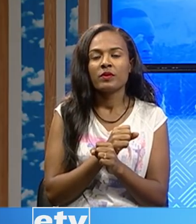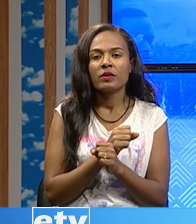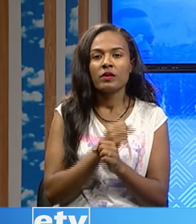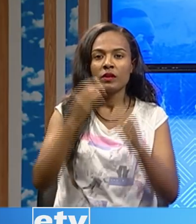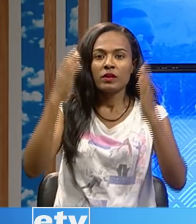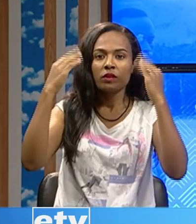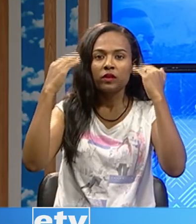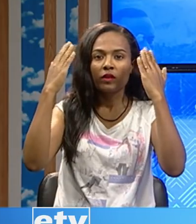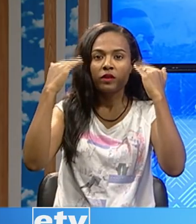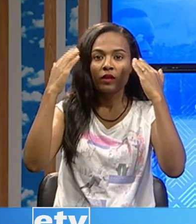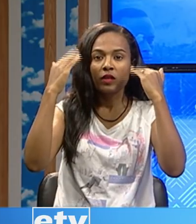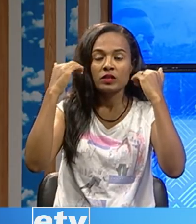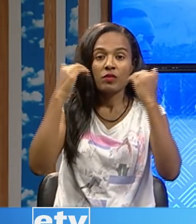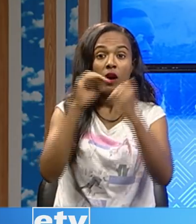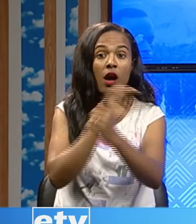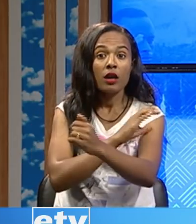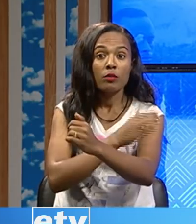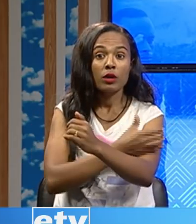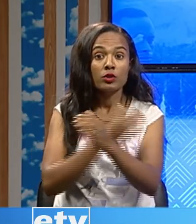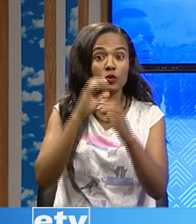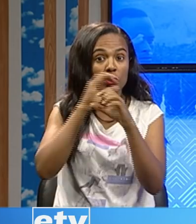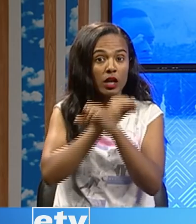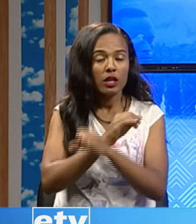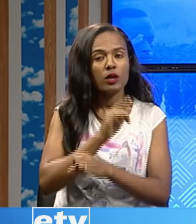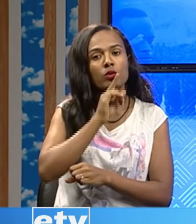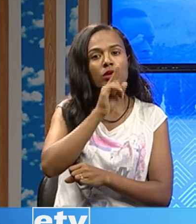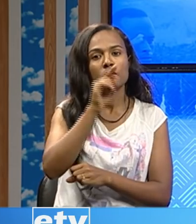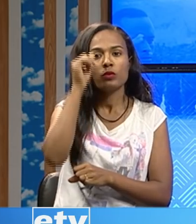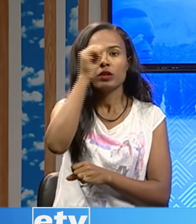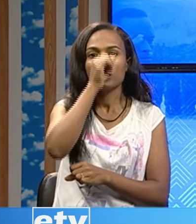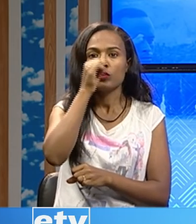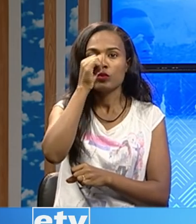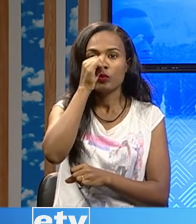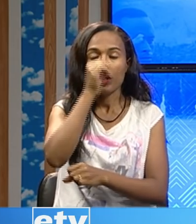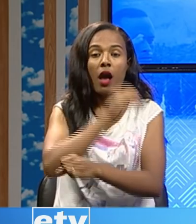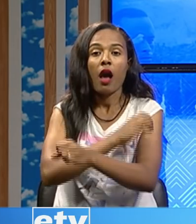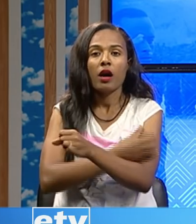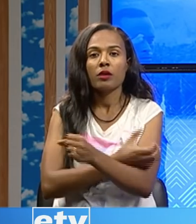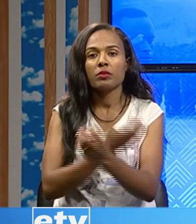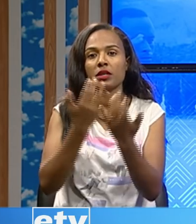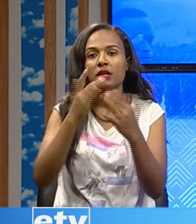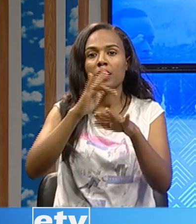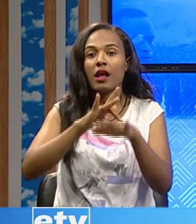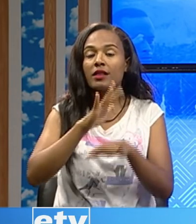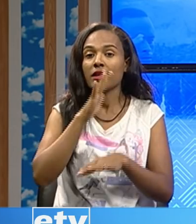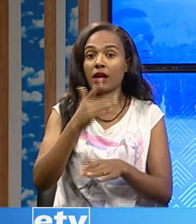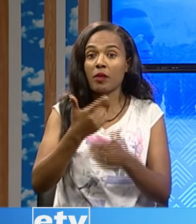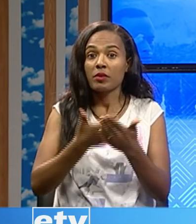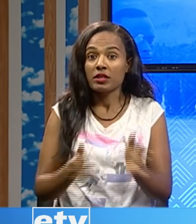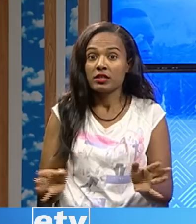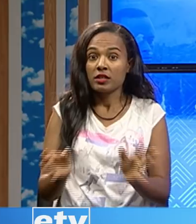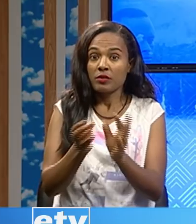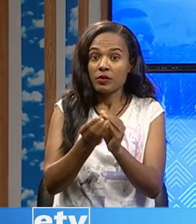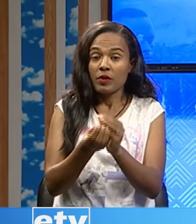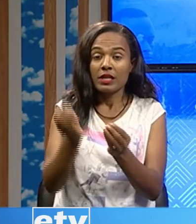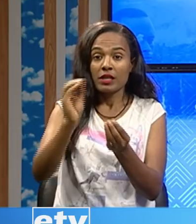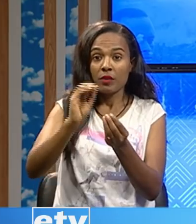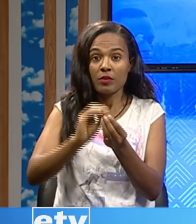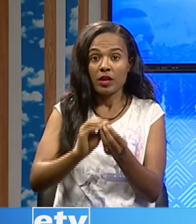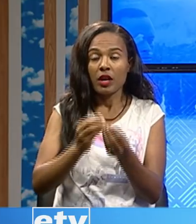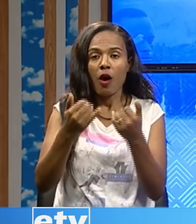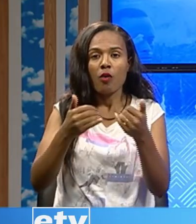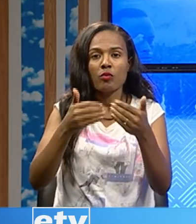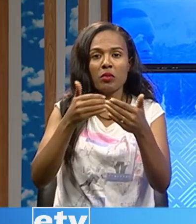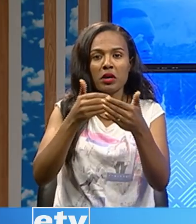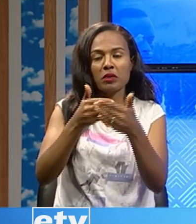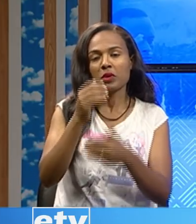ተስፋ አቅማቸው እያለቀ ነው፣ እውነት ነው። የኢትዮጵያ አቅም ግን አልተነካም። እሱን ሰብስበን ደምረን አሁን በቅርብ